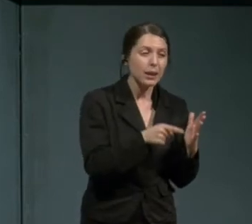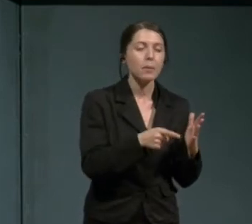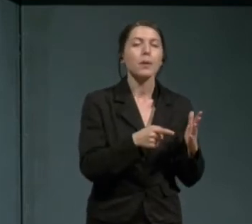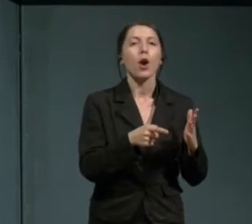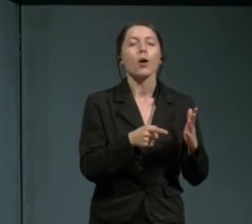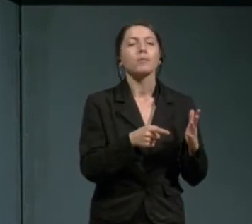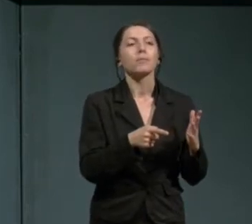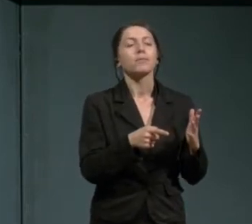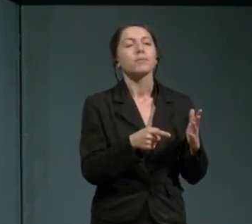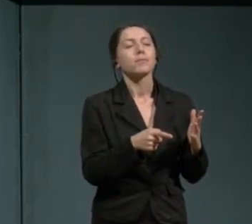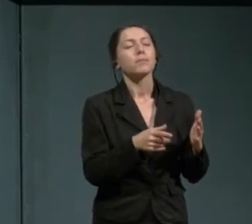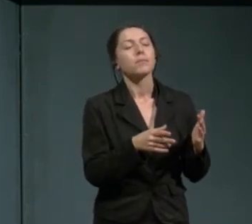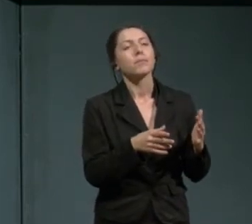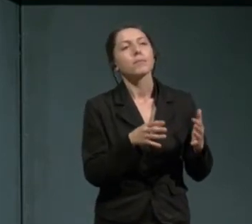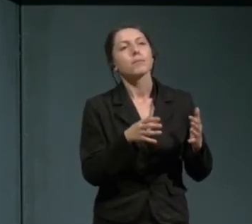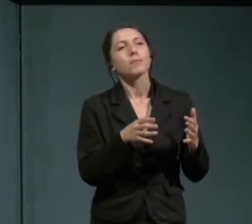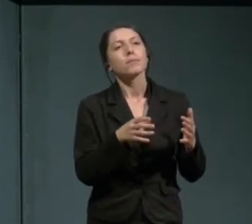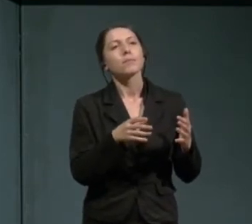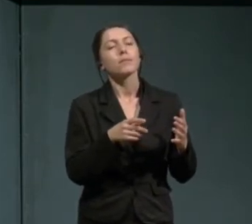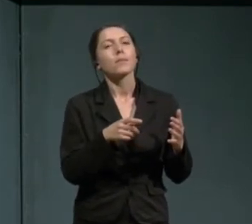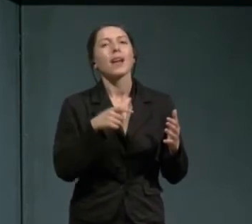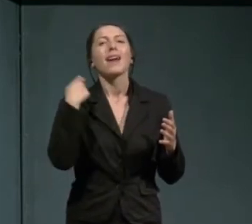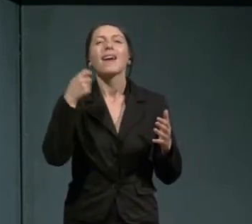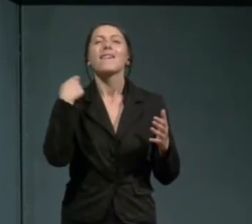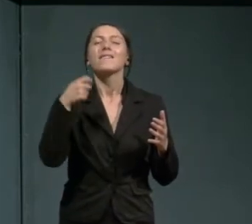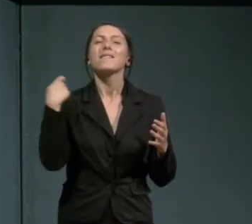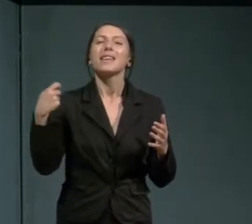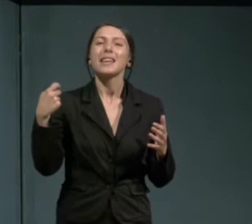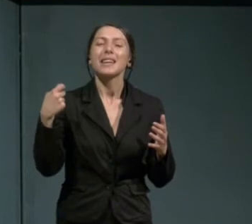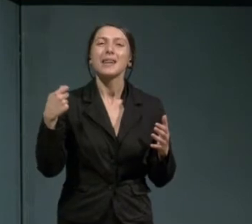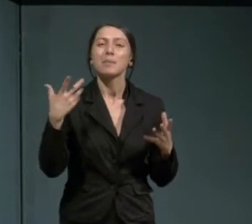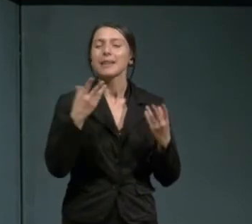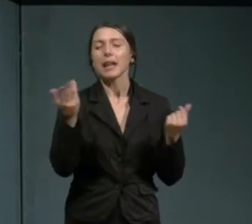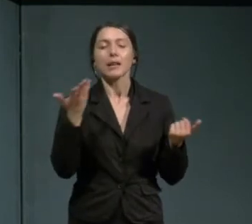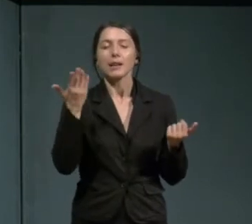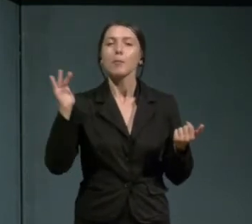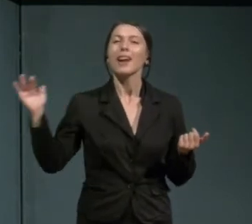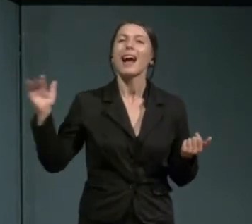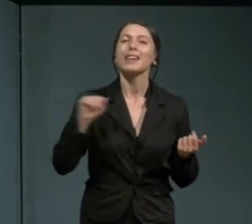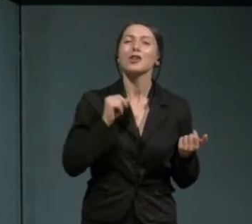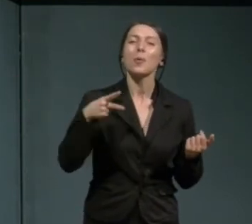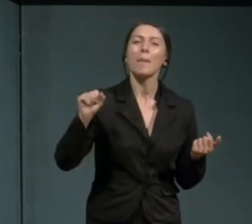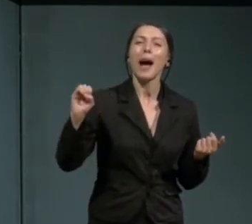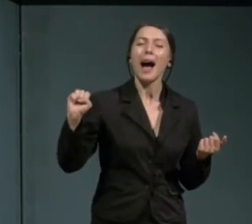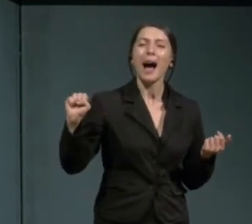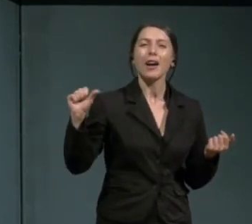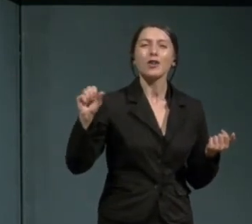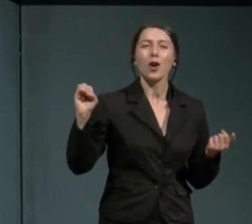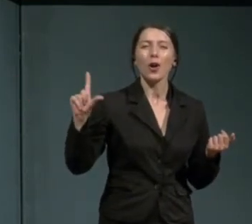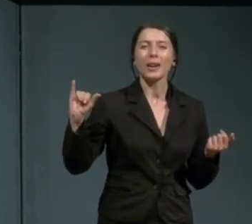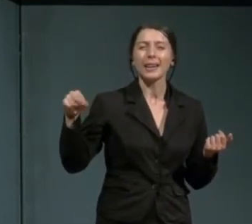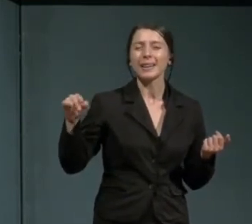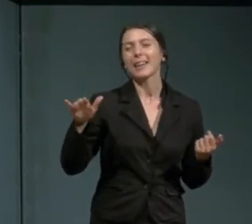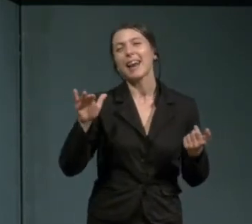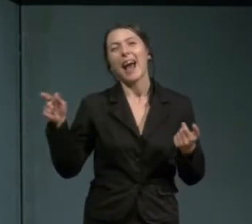film da vari film come i ragazzi di pasolini per esempio troviamo anche i ragazzi di vita